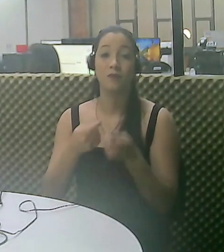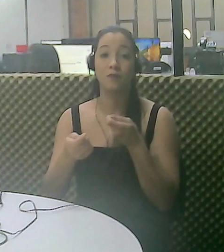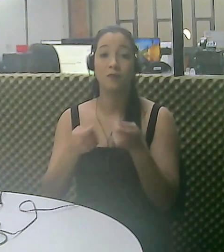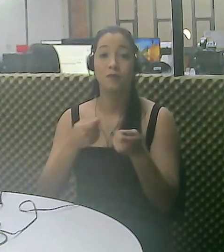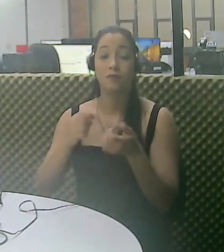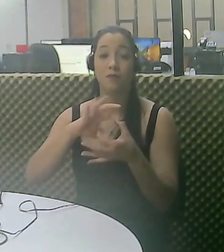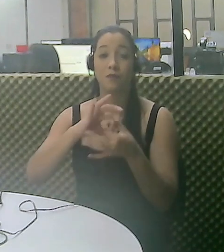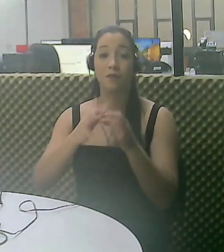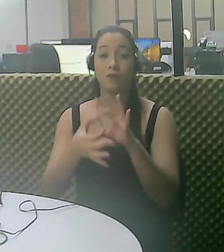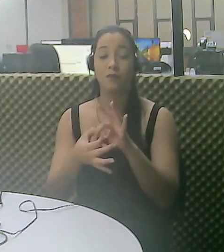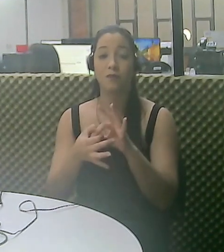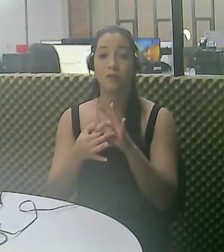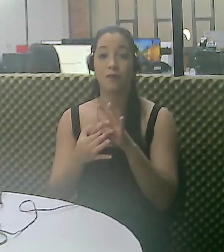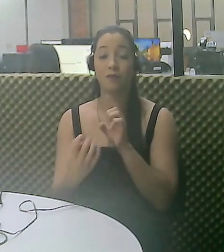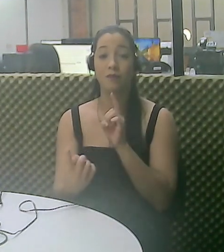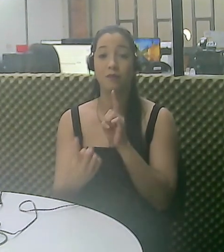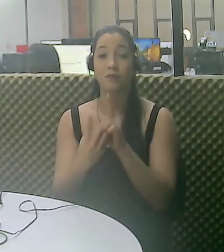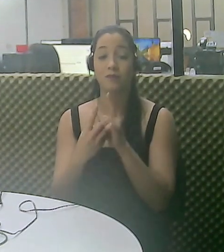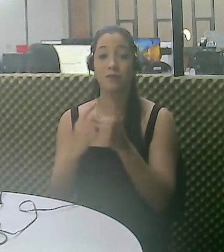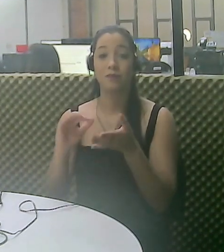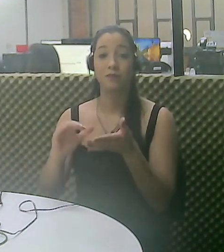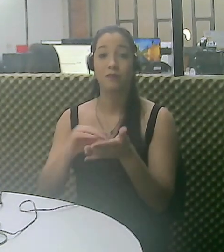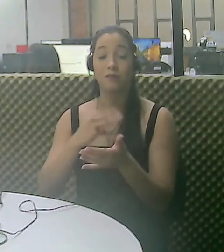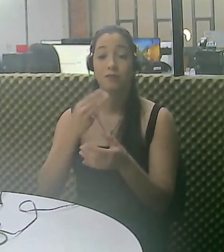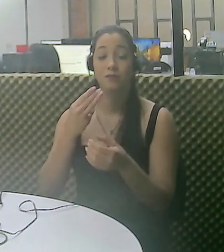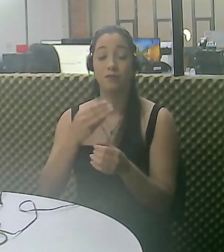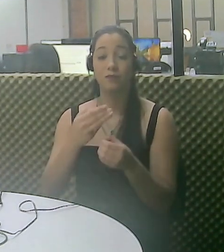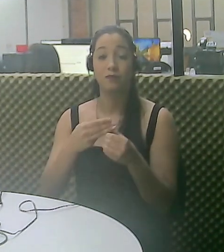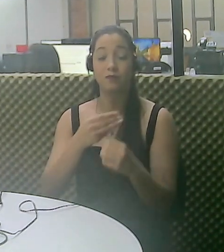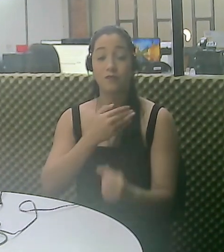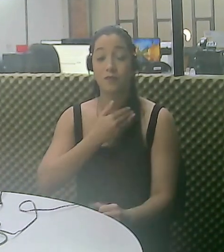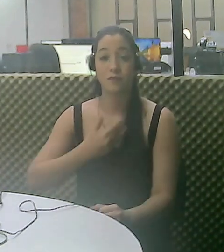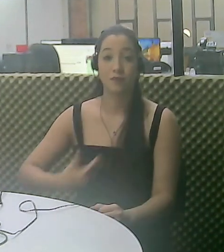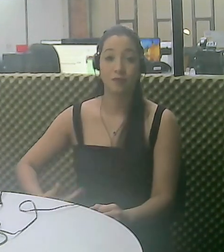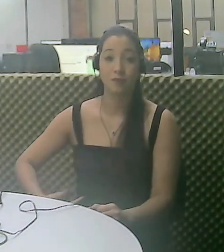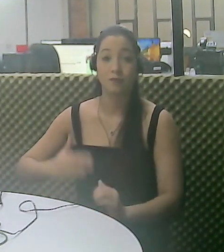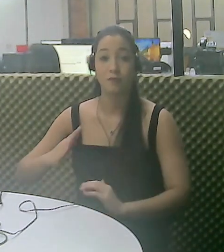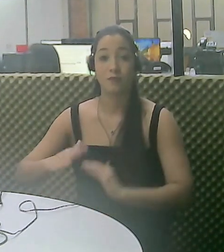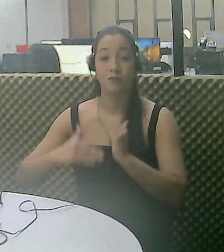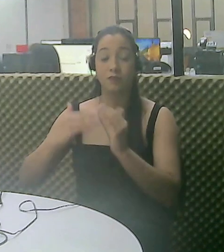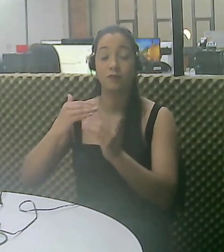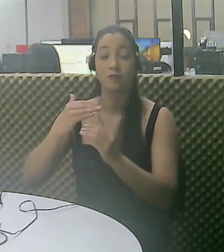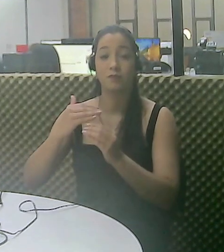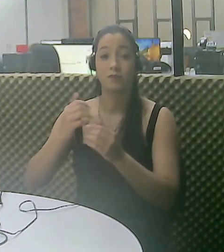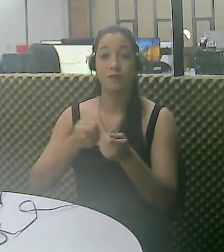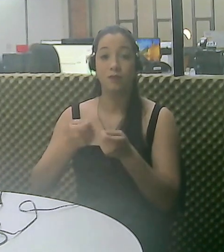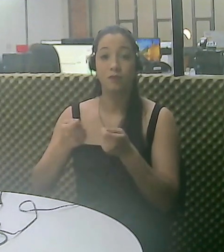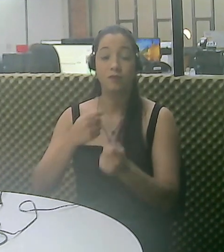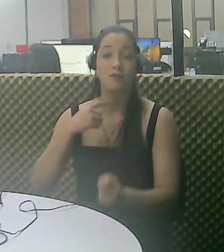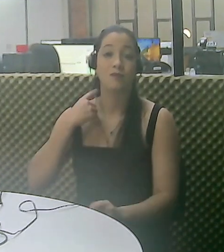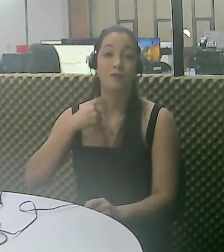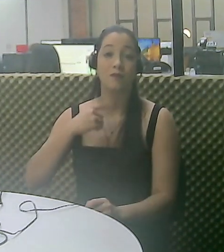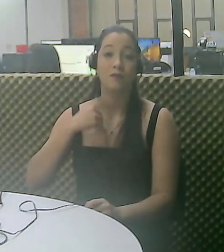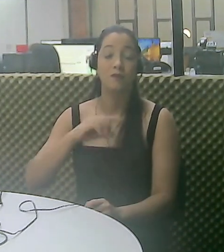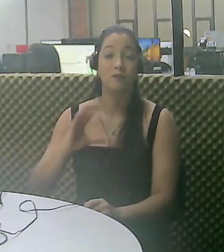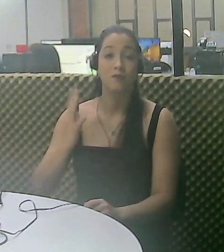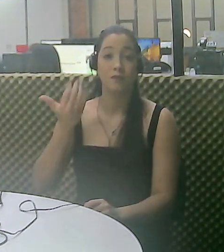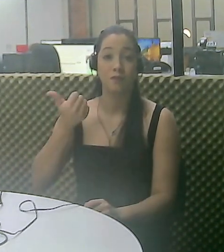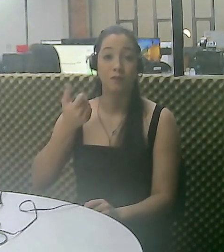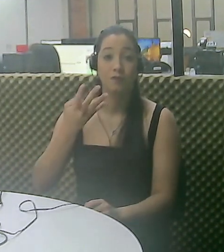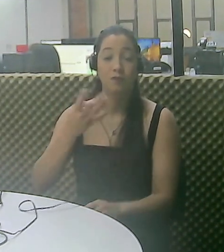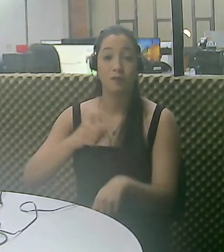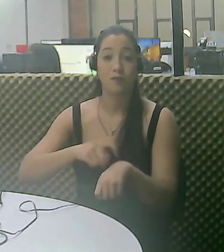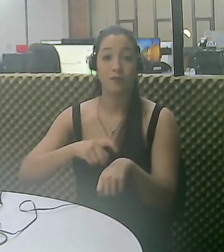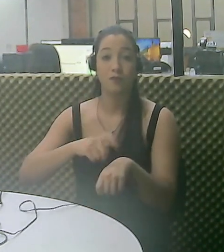Connection. O encontro, promovido pela Secretaria de Estado de Desenvolvimento Econômico de Minas Gerais, acontecerá às 14 horas do